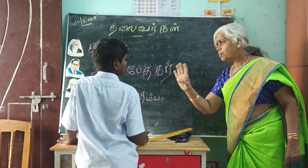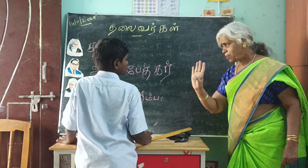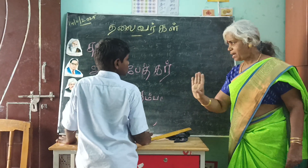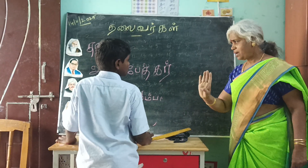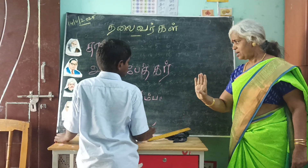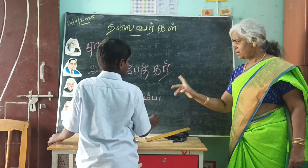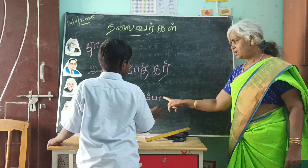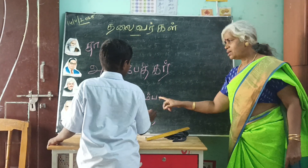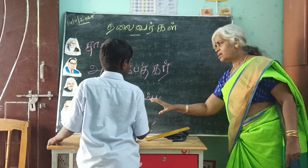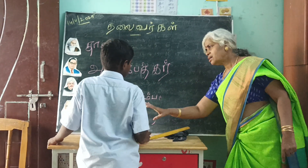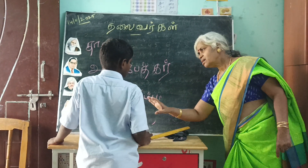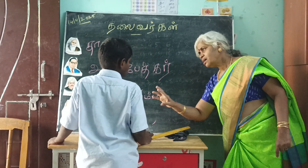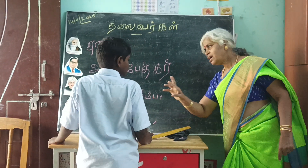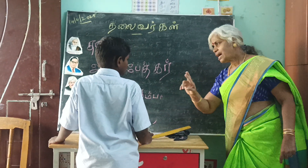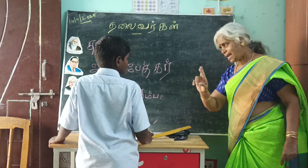ப ர